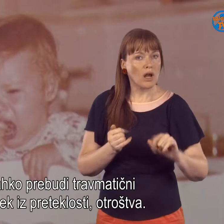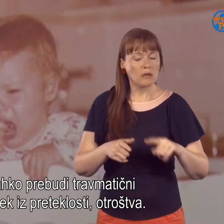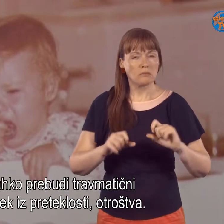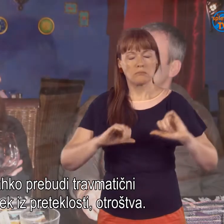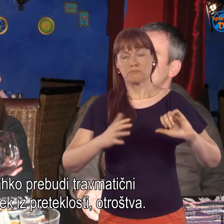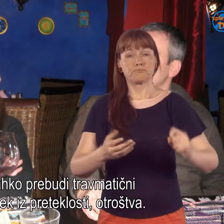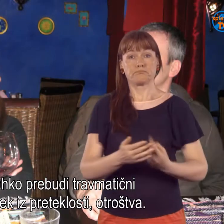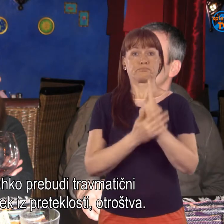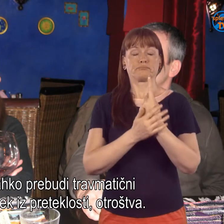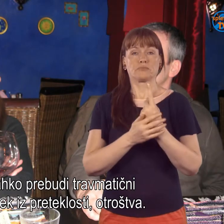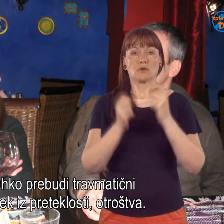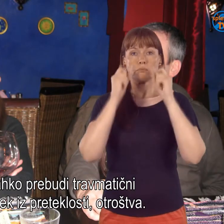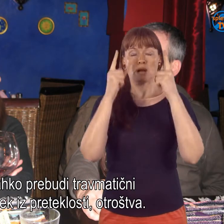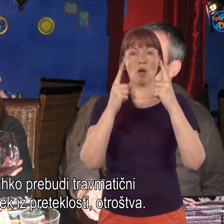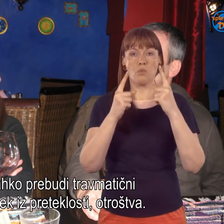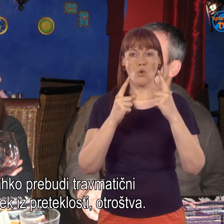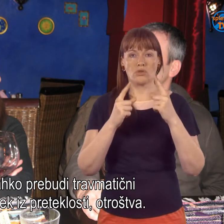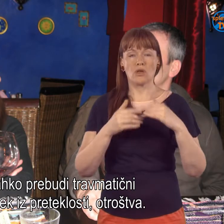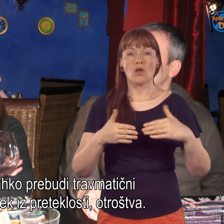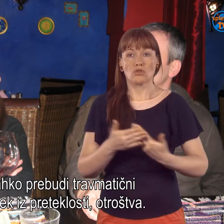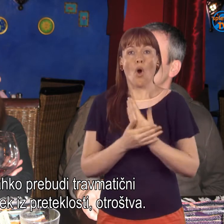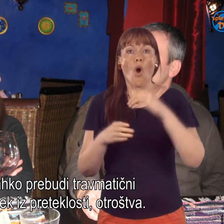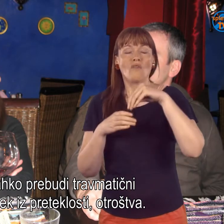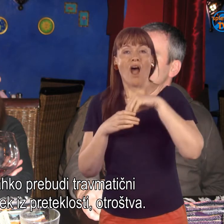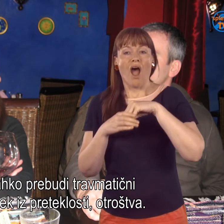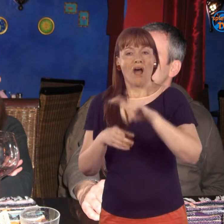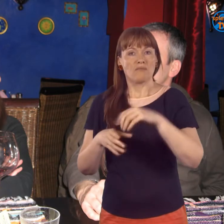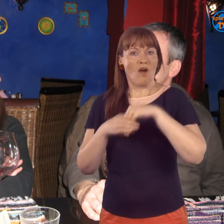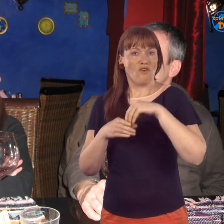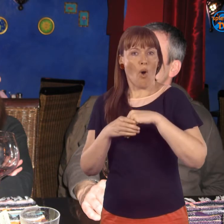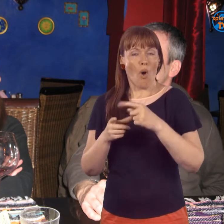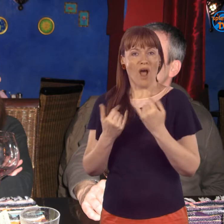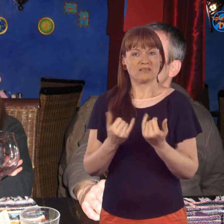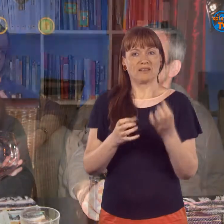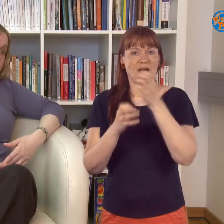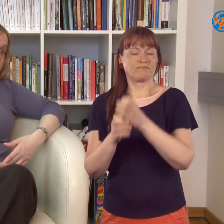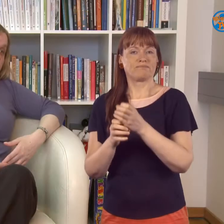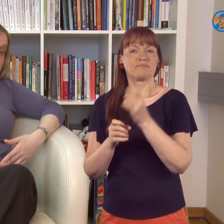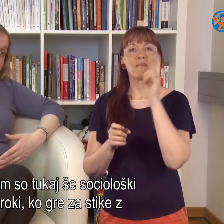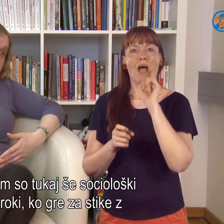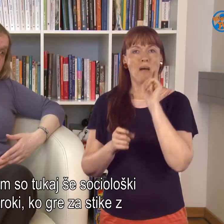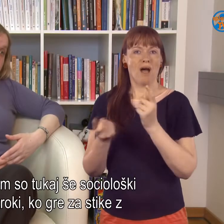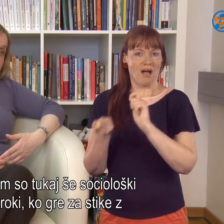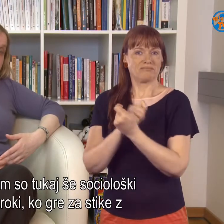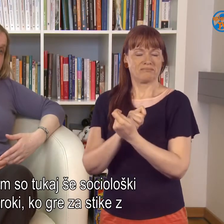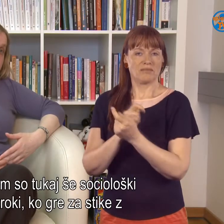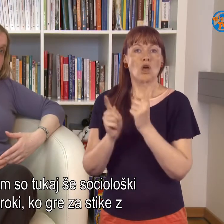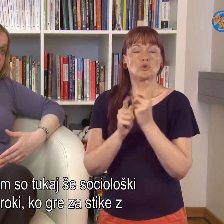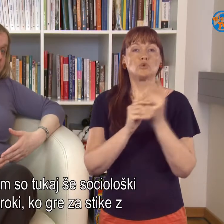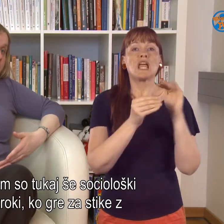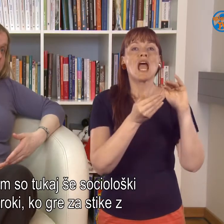tukaj prebudi ob novi vlogi, ki jo ženska nastopi, a ne, ko postane mama. Potem pa so še